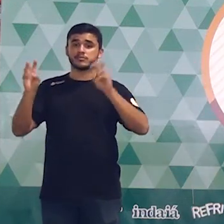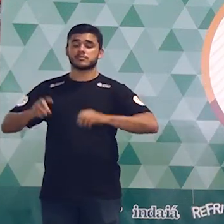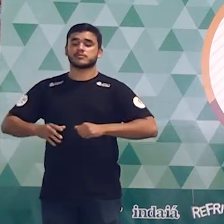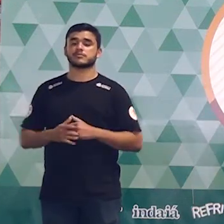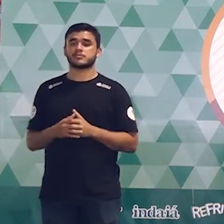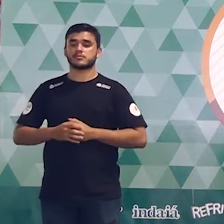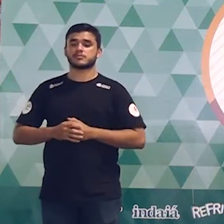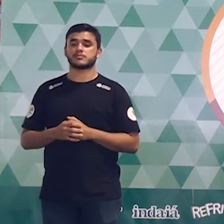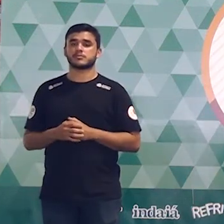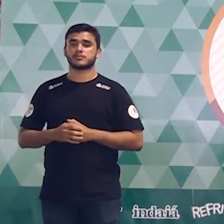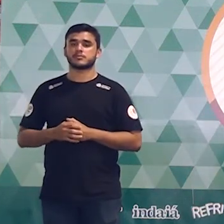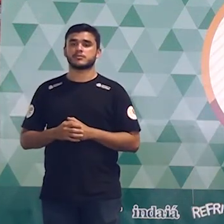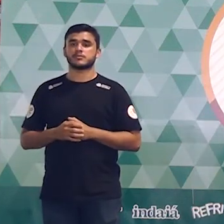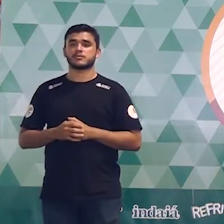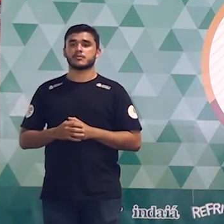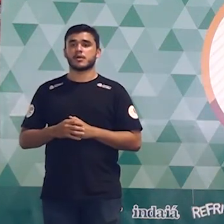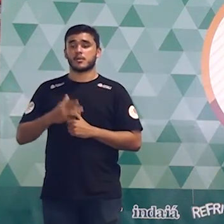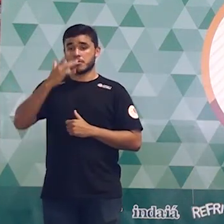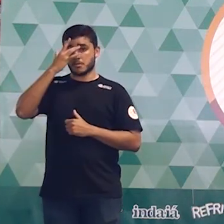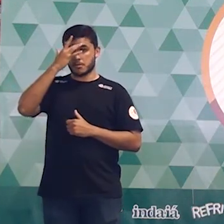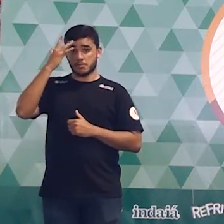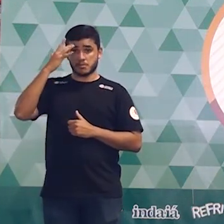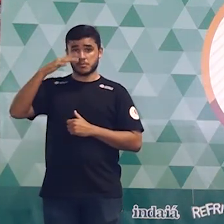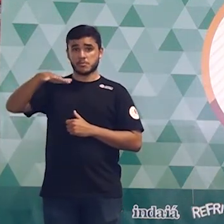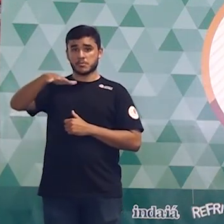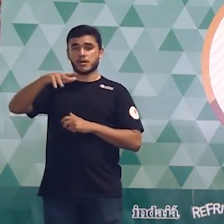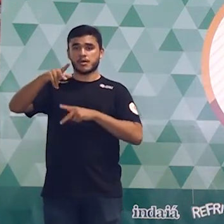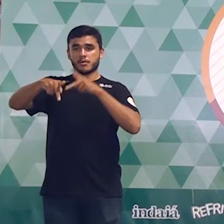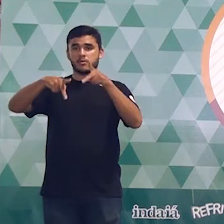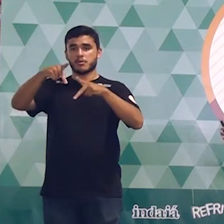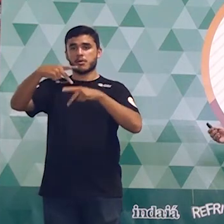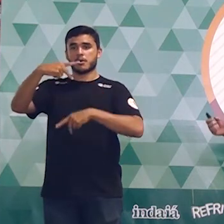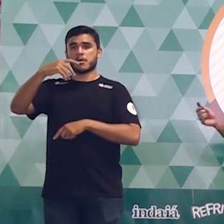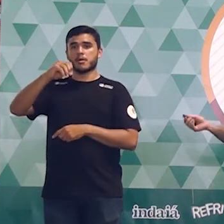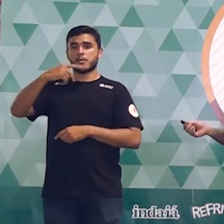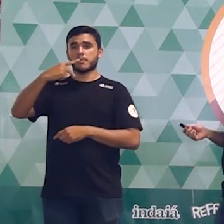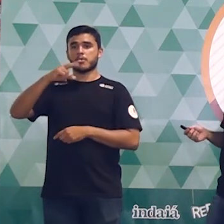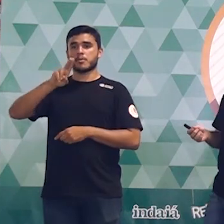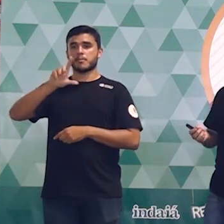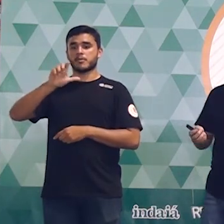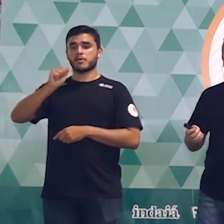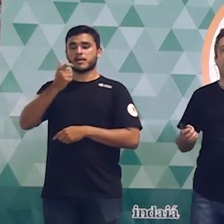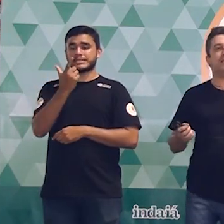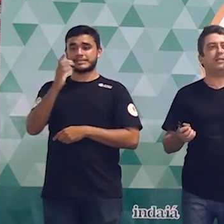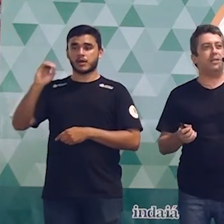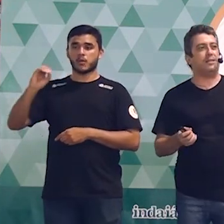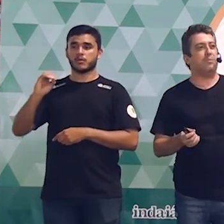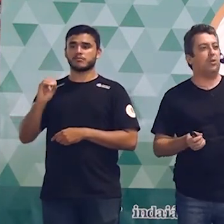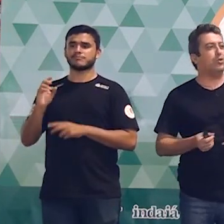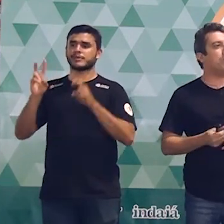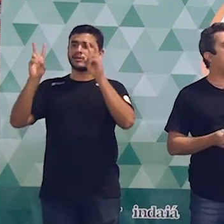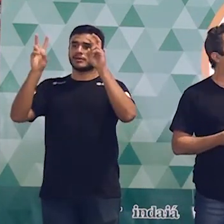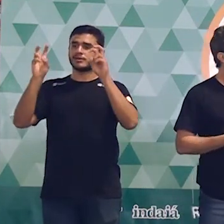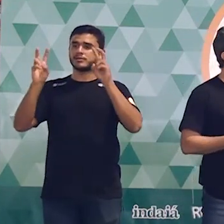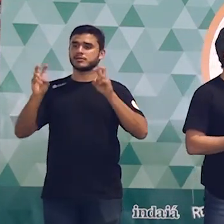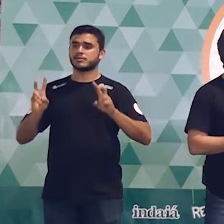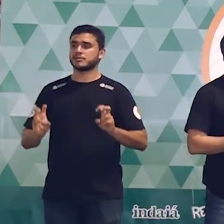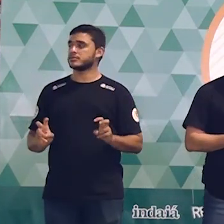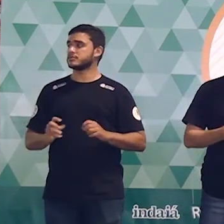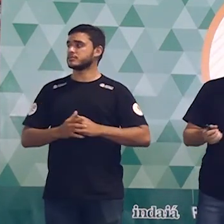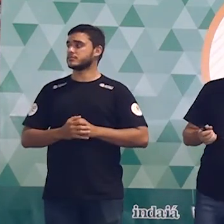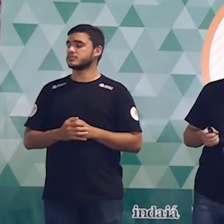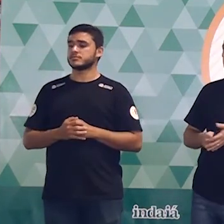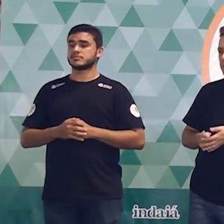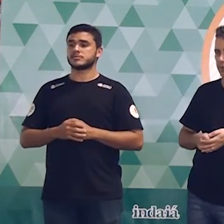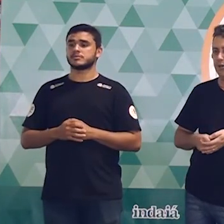assunto de população, ok? Então, é muito assunto numa aula só, por mais que ela seja de 100 minutos, mas vamos